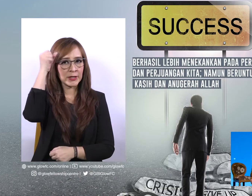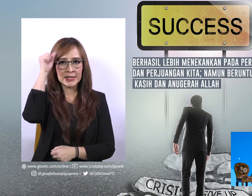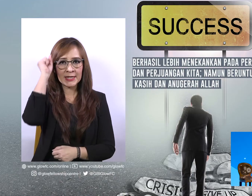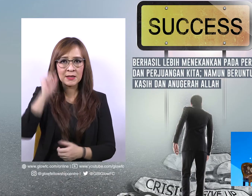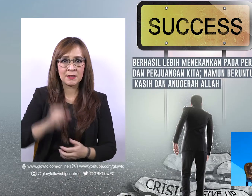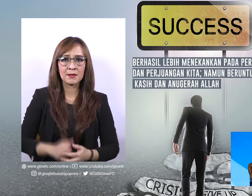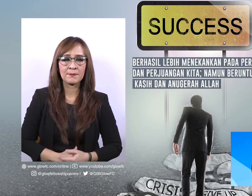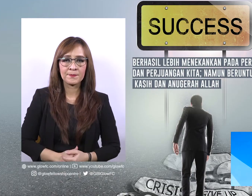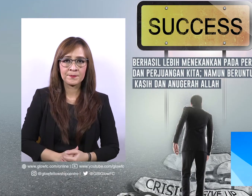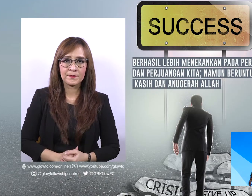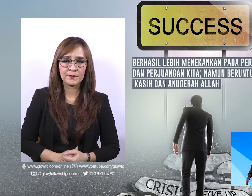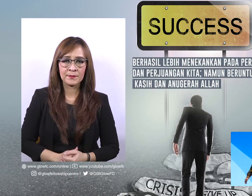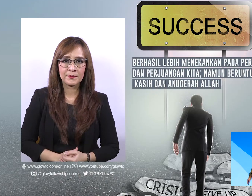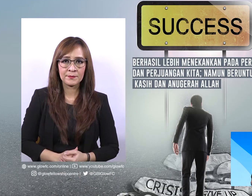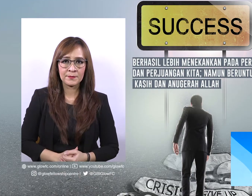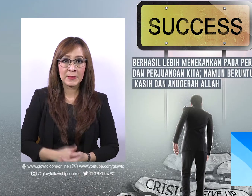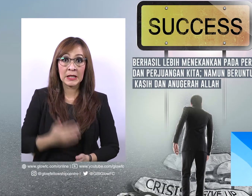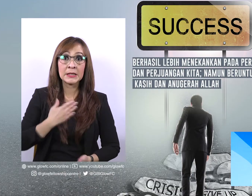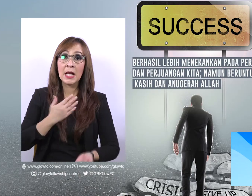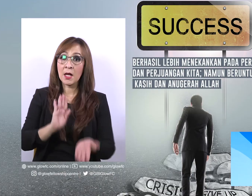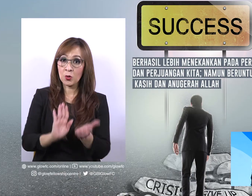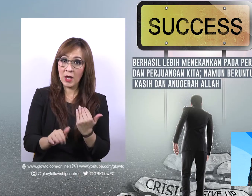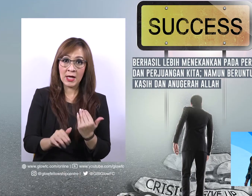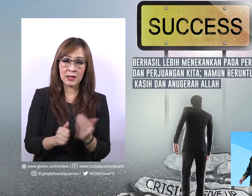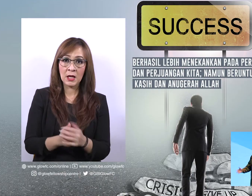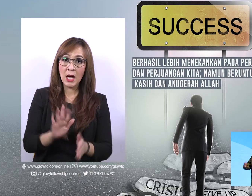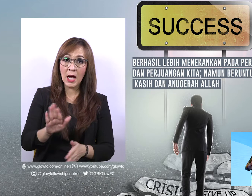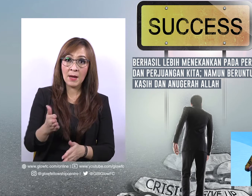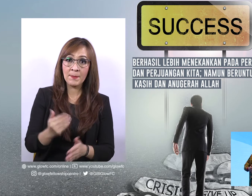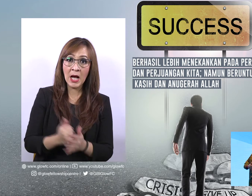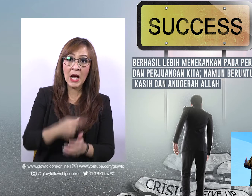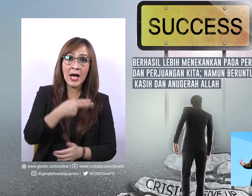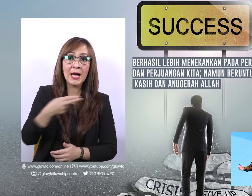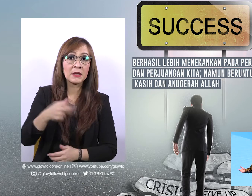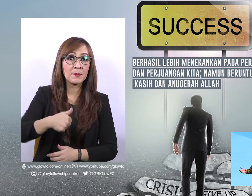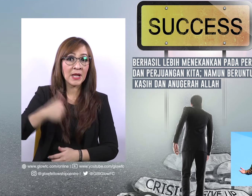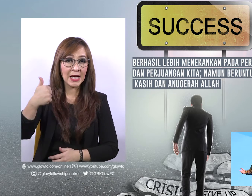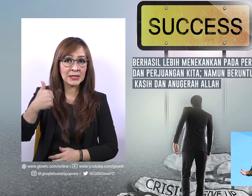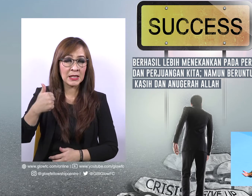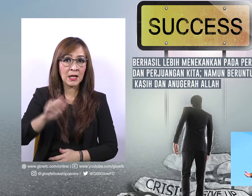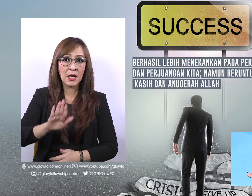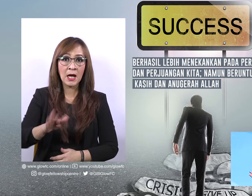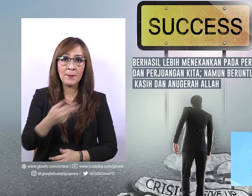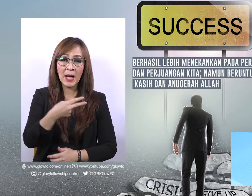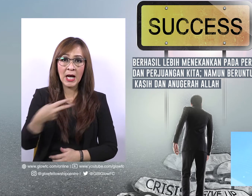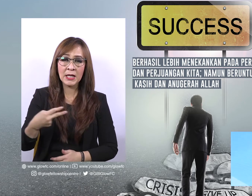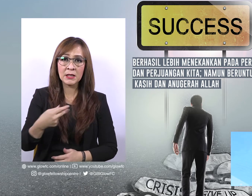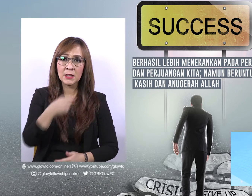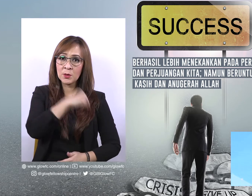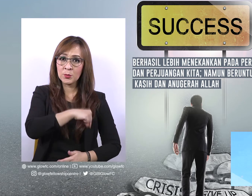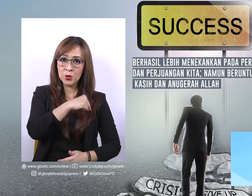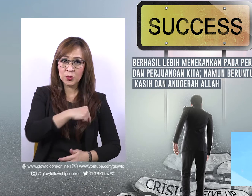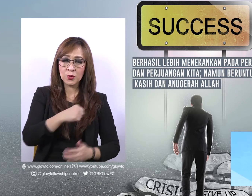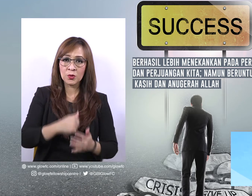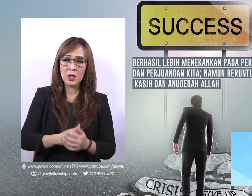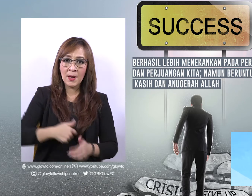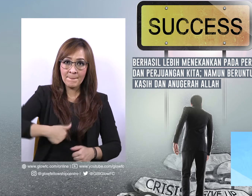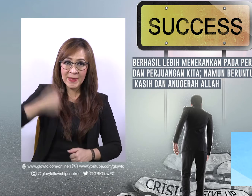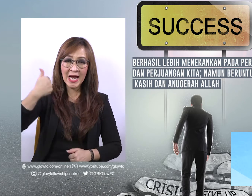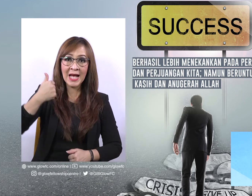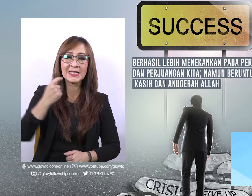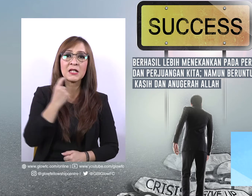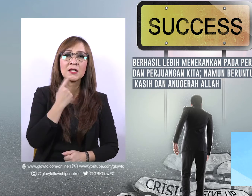kau sentuh Hai Sewulan Hai apa itu berhasil Apa itu sub Apa itu beruntung berhasil lebih